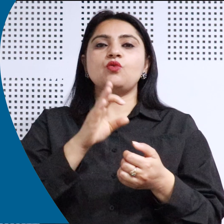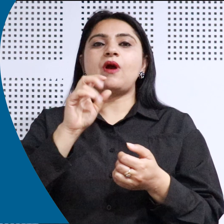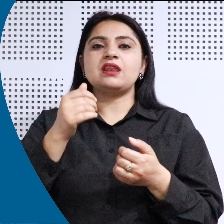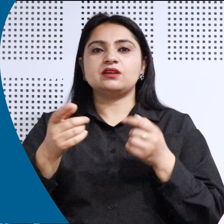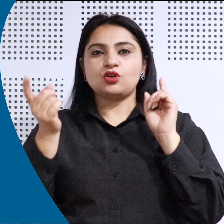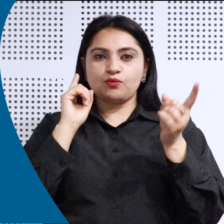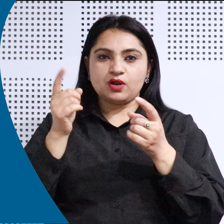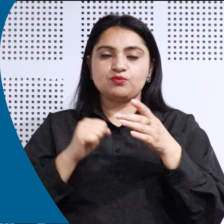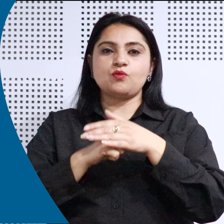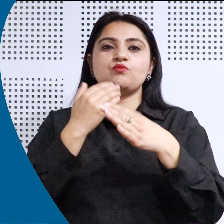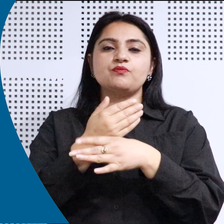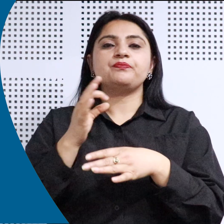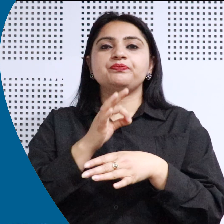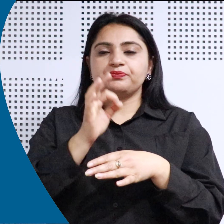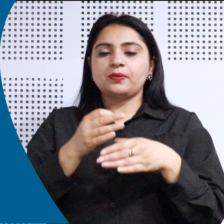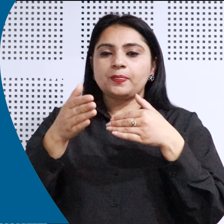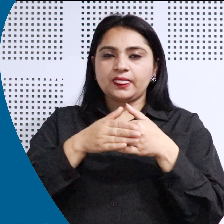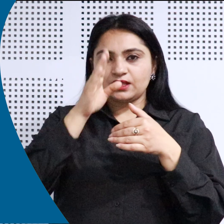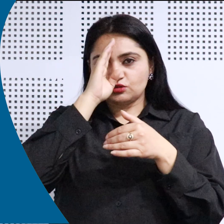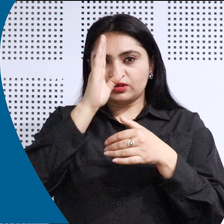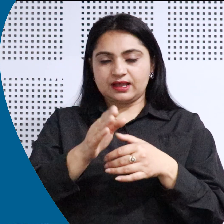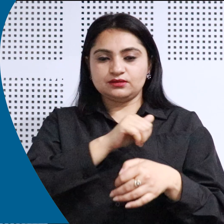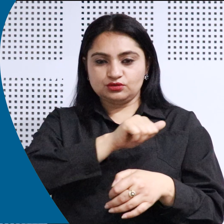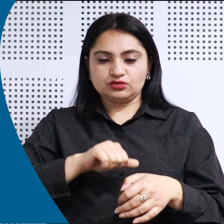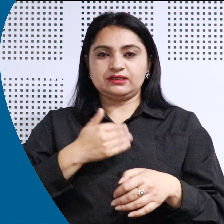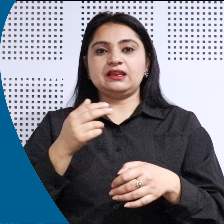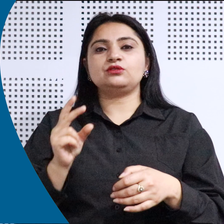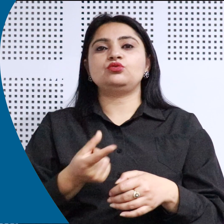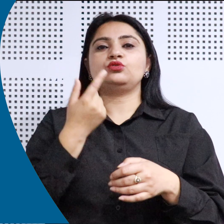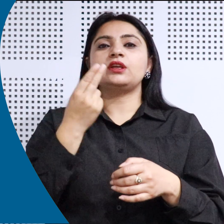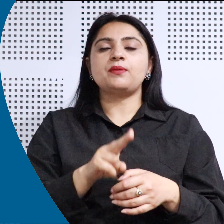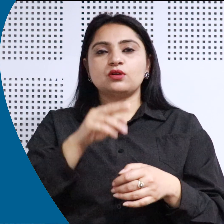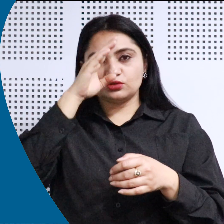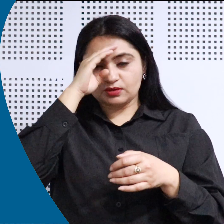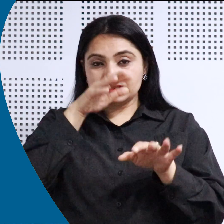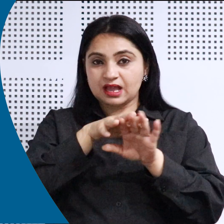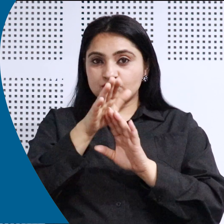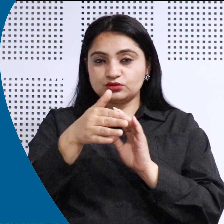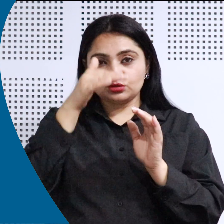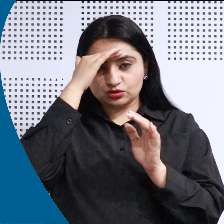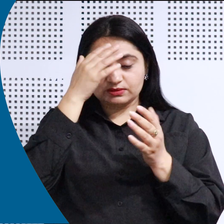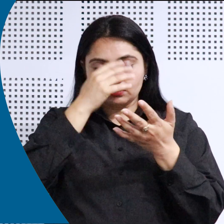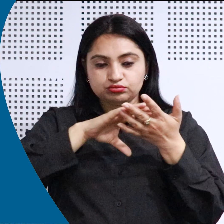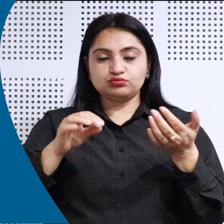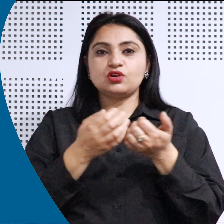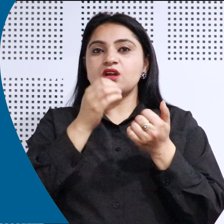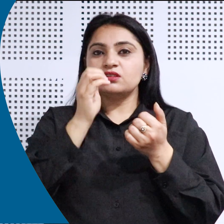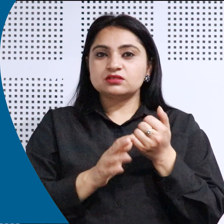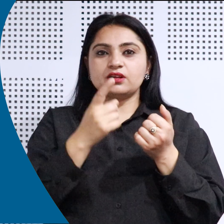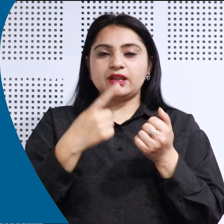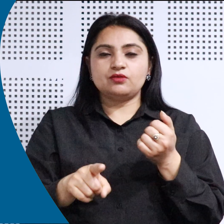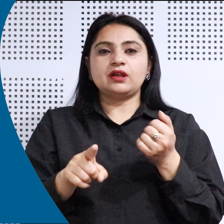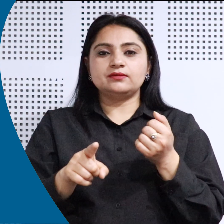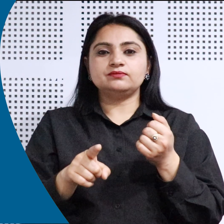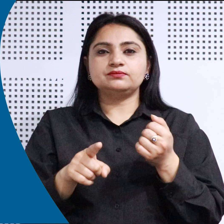अधिकृत तेजराज शर्मा। कम्तीमा पनि नजिकको सरकारले जनतालाई तत्काल परेका जुन समस्याहरू छन् ती समस्या समाधान गर्न सक्ने किसिमको एउटा